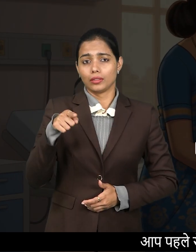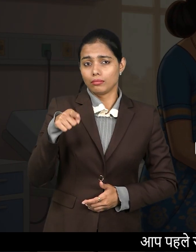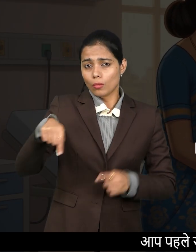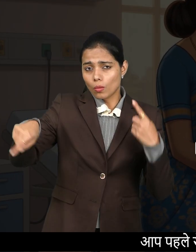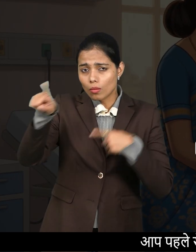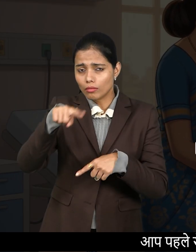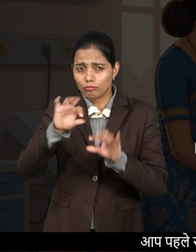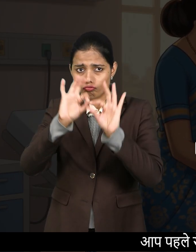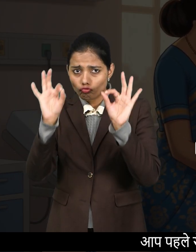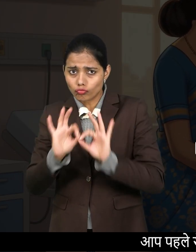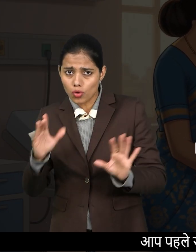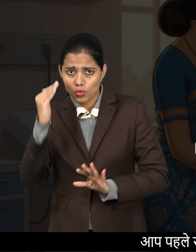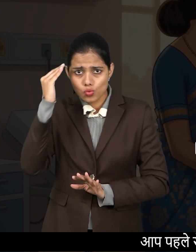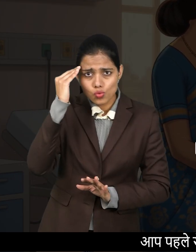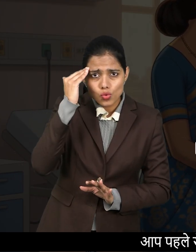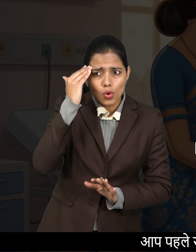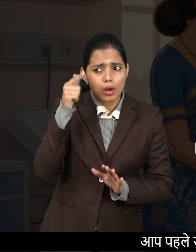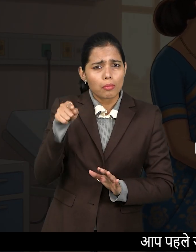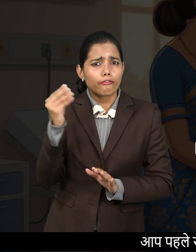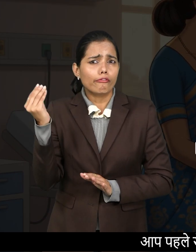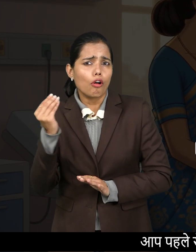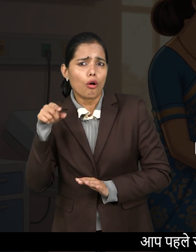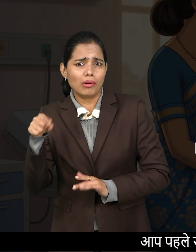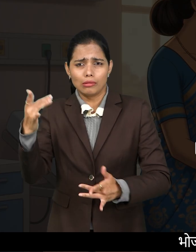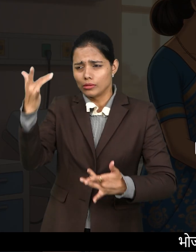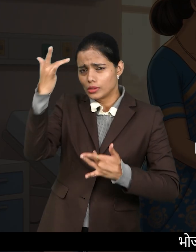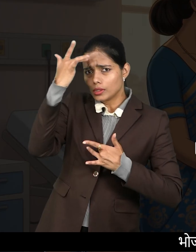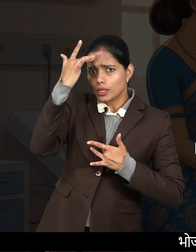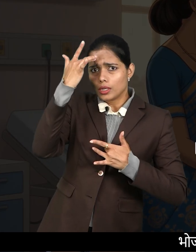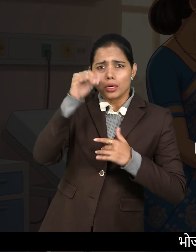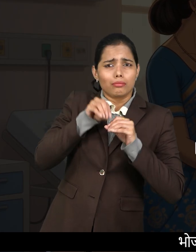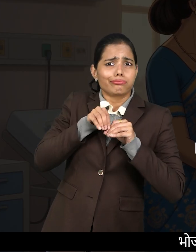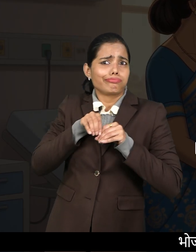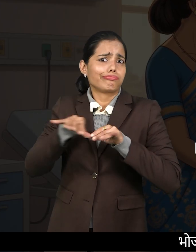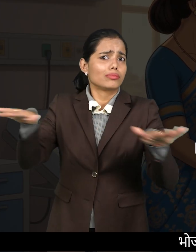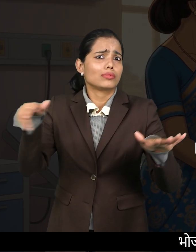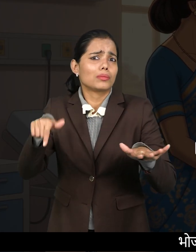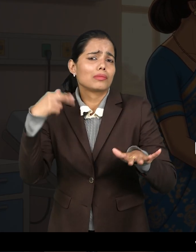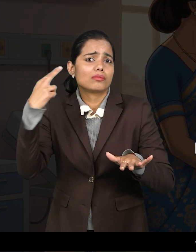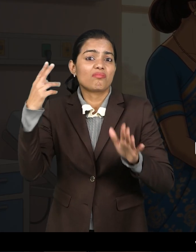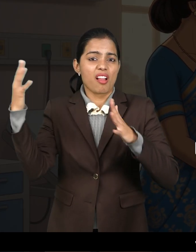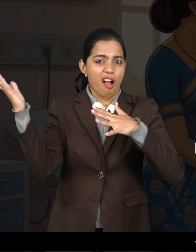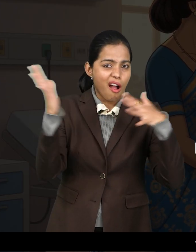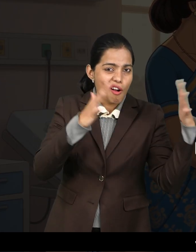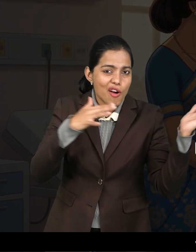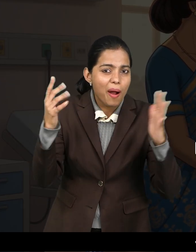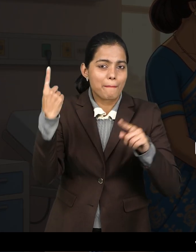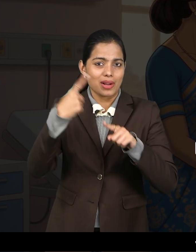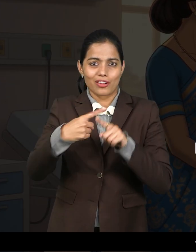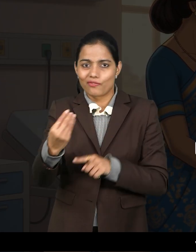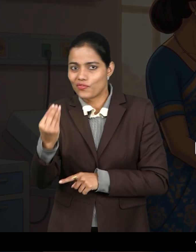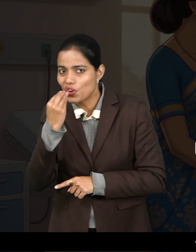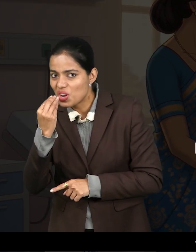आप पहले से ही जानते हैं कि कुछ बीमारियां हवा, भोजन या पानी के द्वारा फैलते हैं और कुछ कीटों से होते